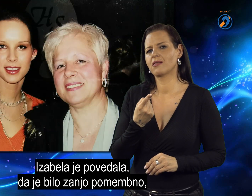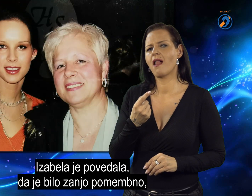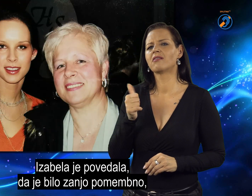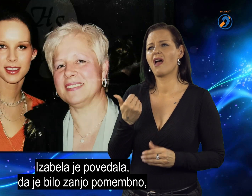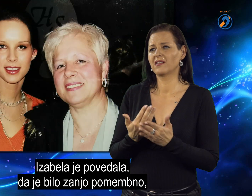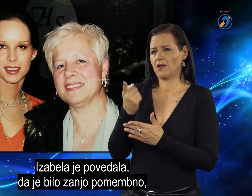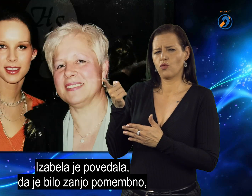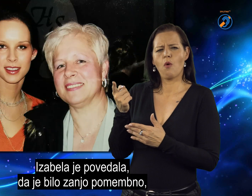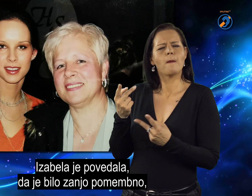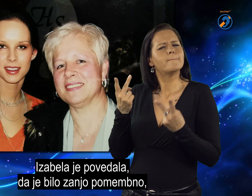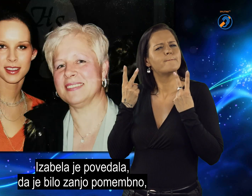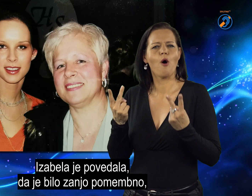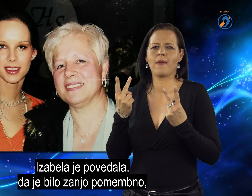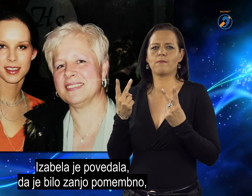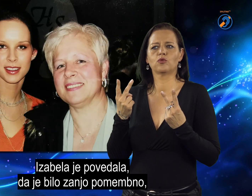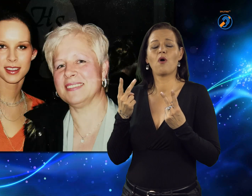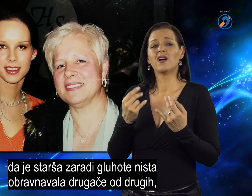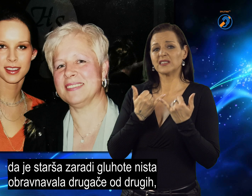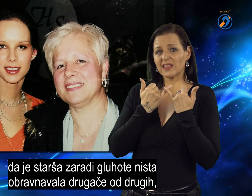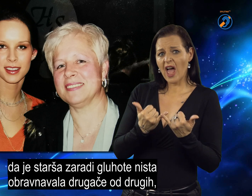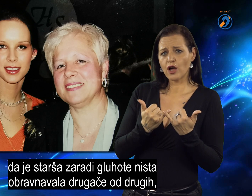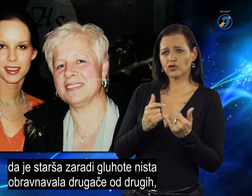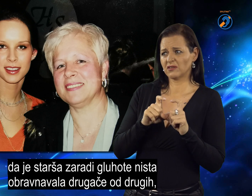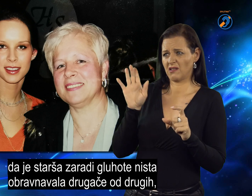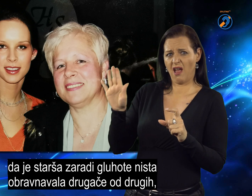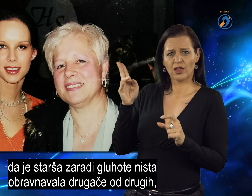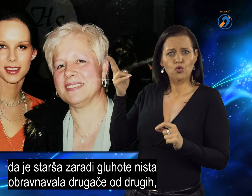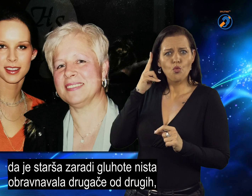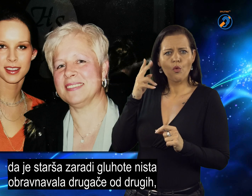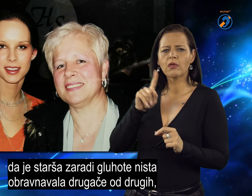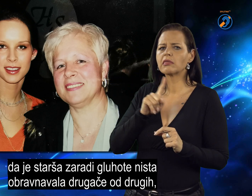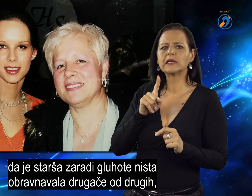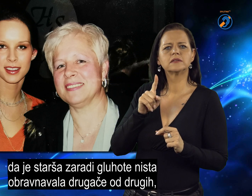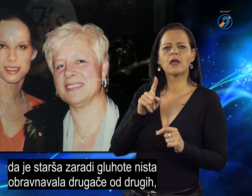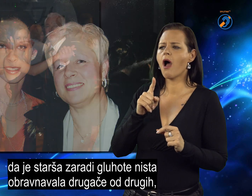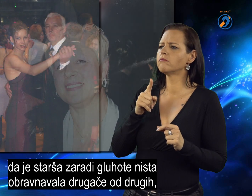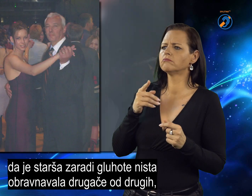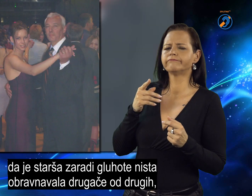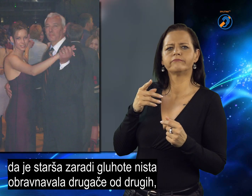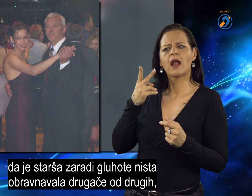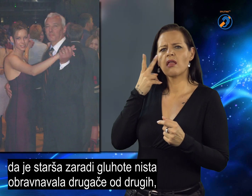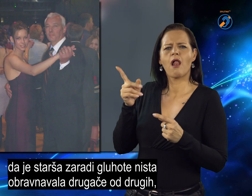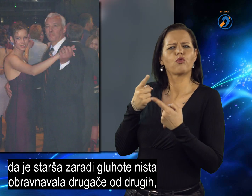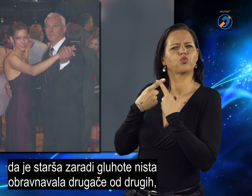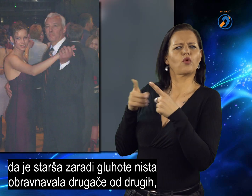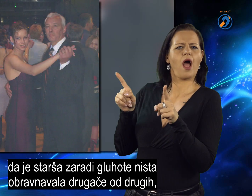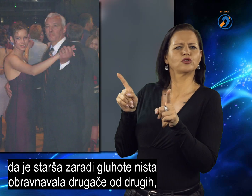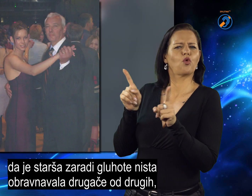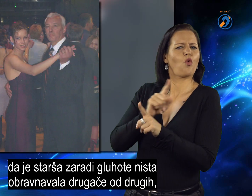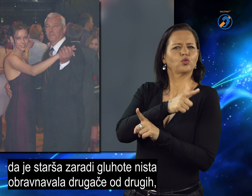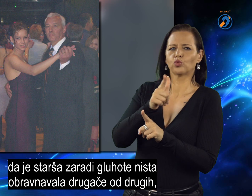Izabela je povedala, da je bilo zanjo pomembno, da je starša zaradi gluhote nista obravnavala drugače od